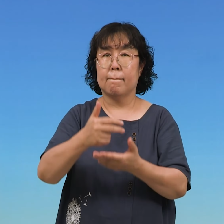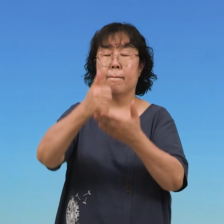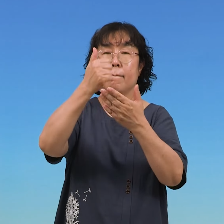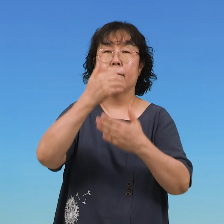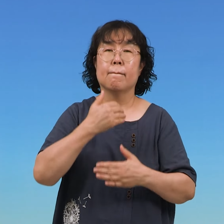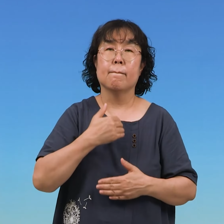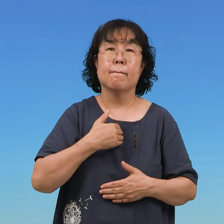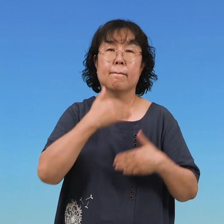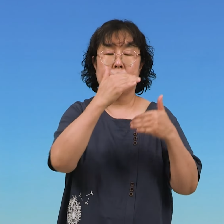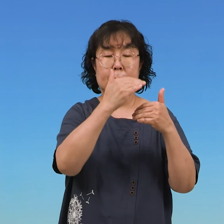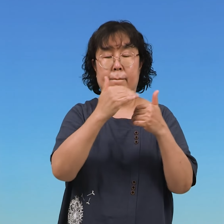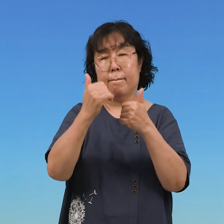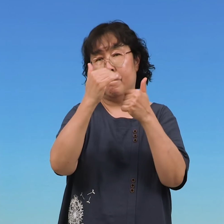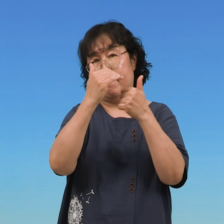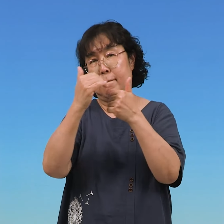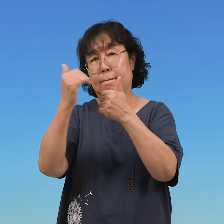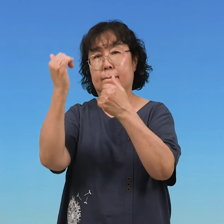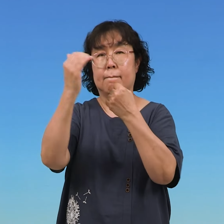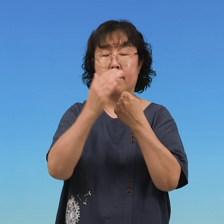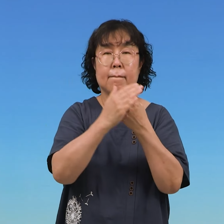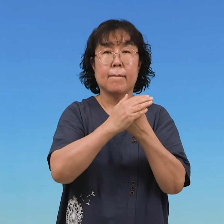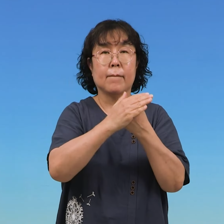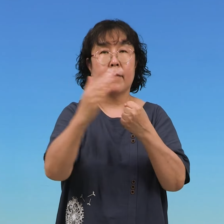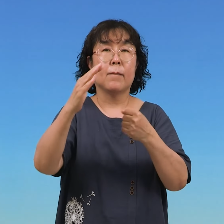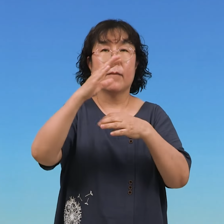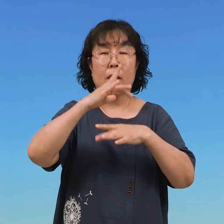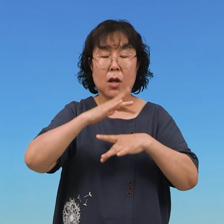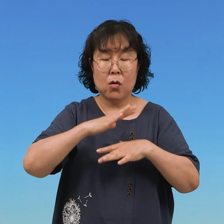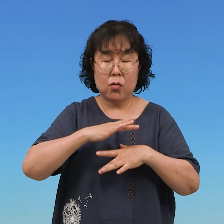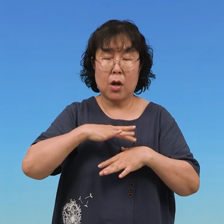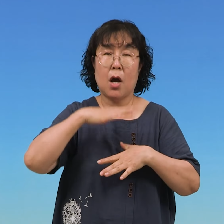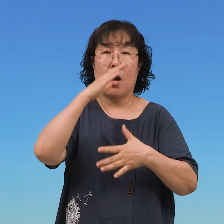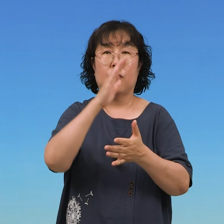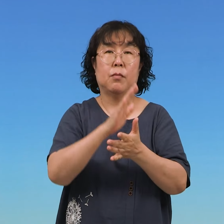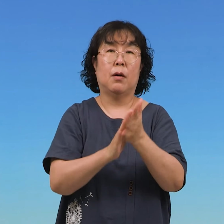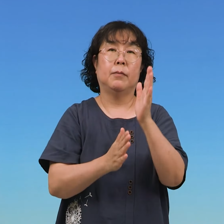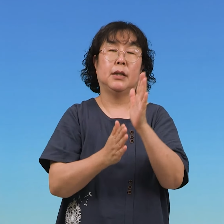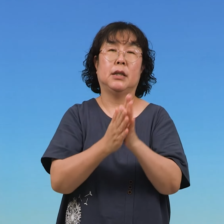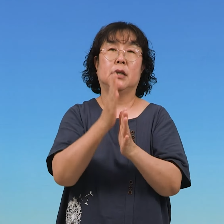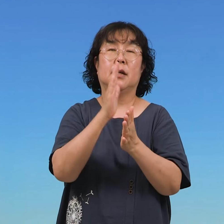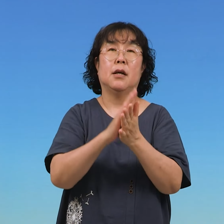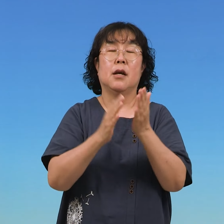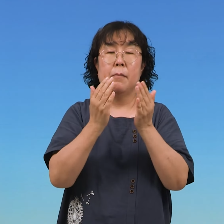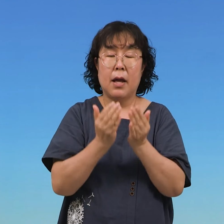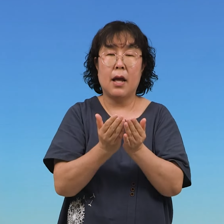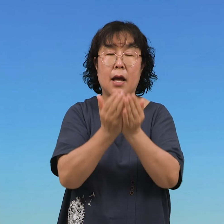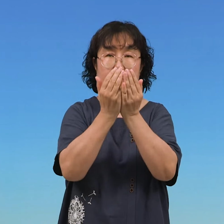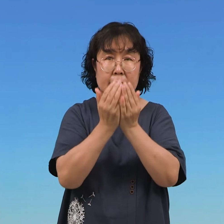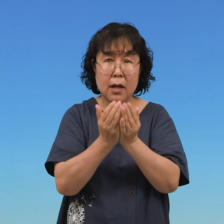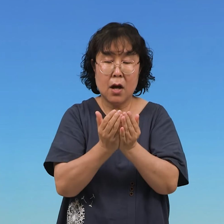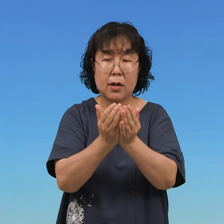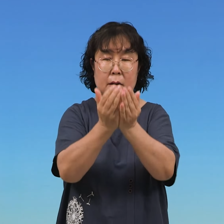주님 나를 부르시니 두려움 없이 배에서 나아가리라.